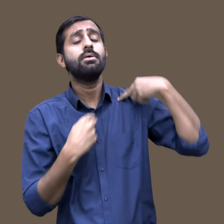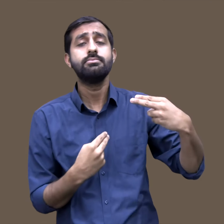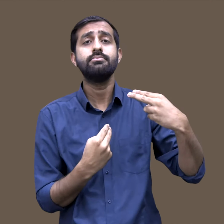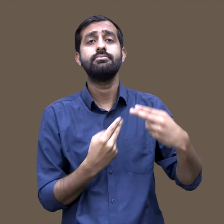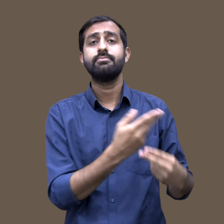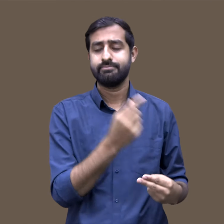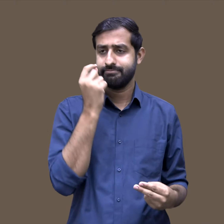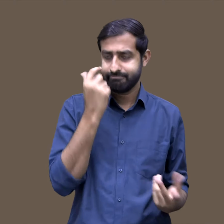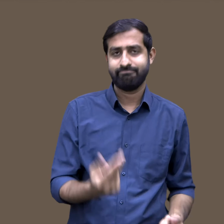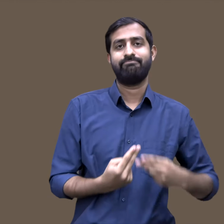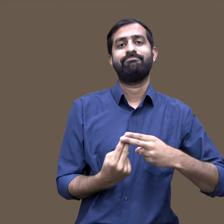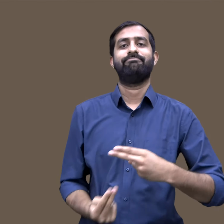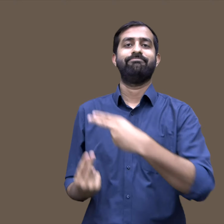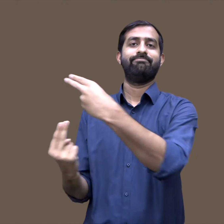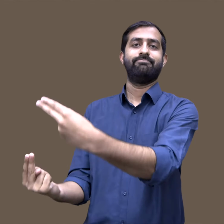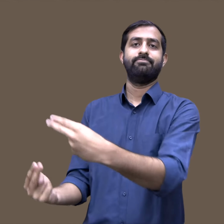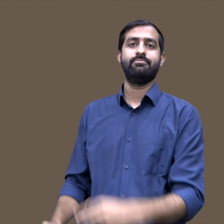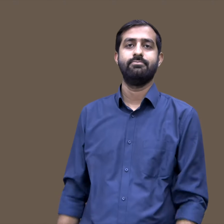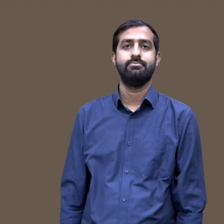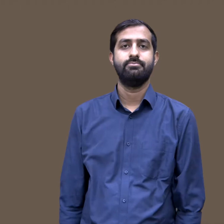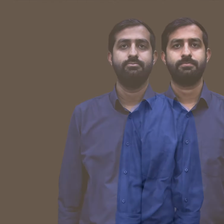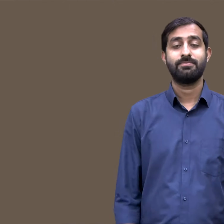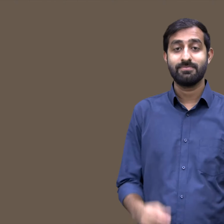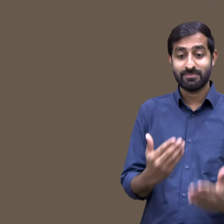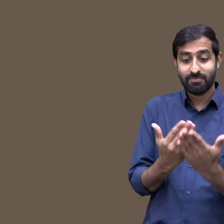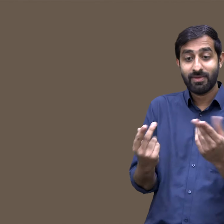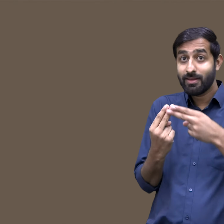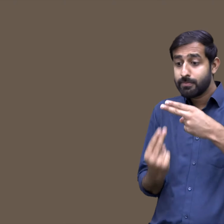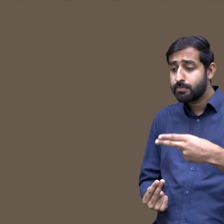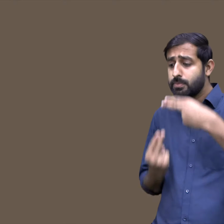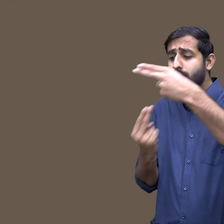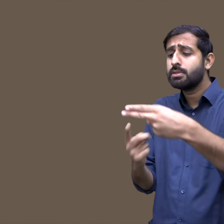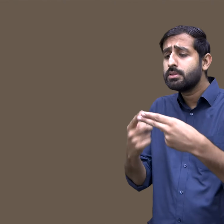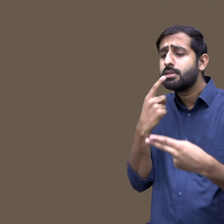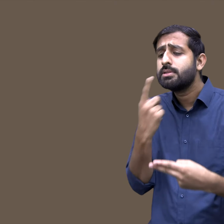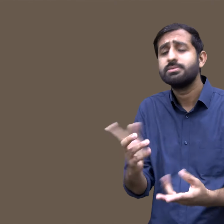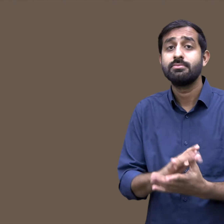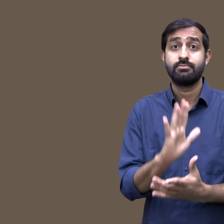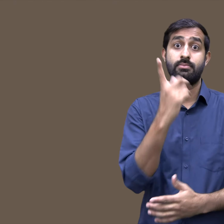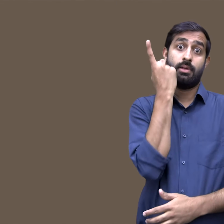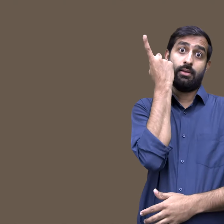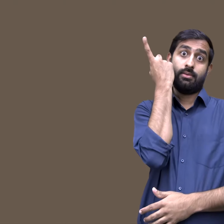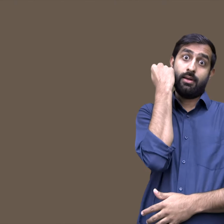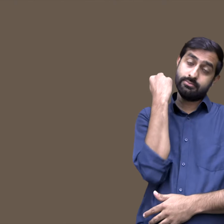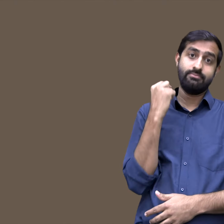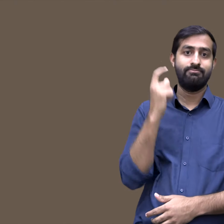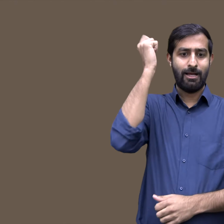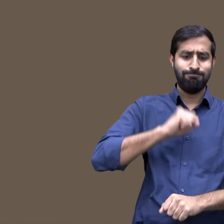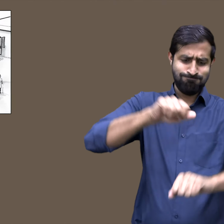रिपोर्ट में क्या लिखा है। सह संपादक ने रिपोर्ट पढ़कर बताई। उसमें लिखा था कि कल नगर में पूर्ण